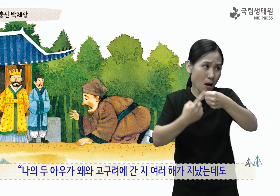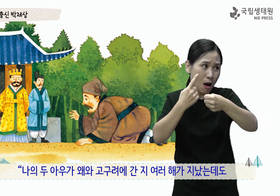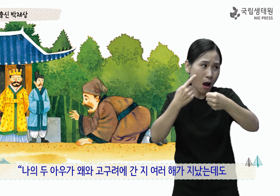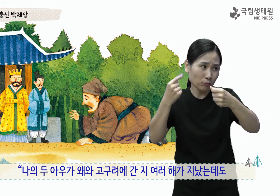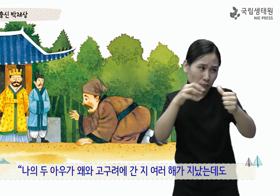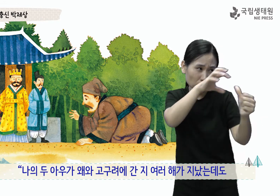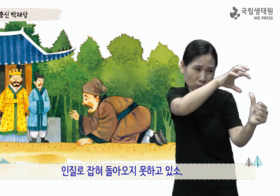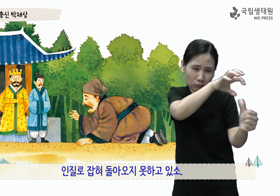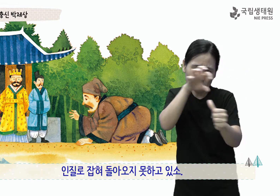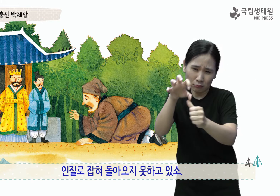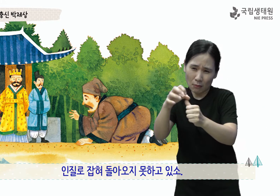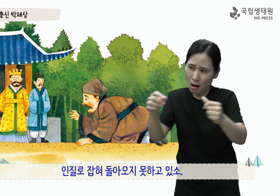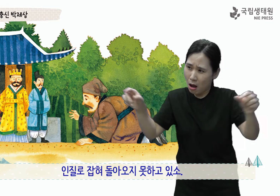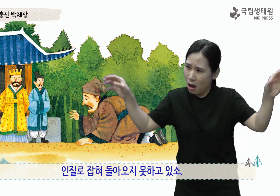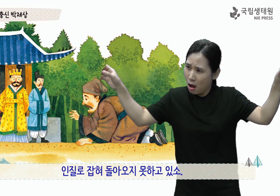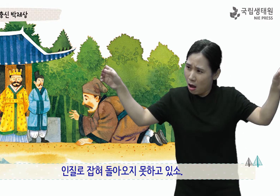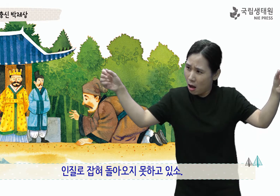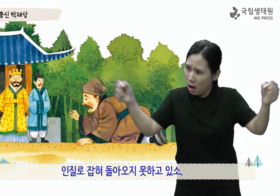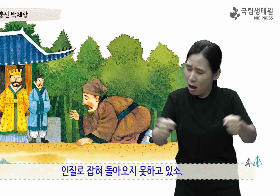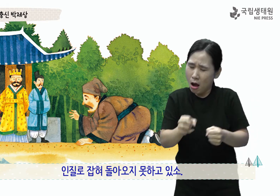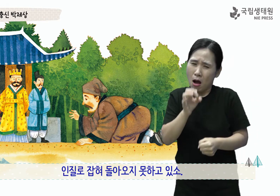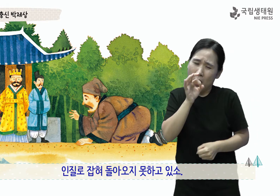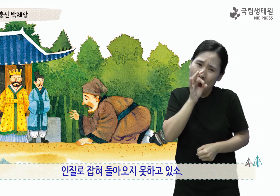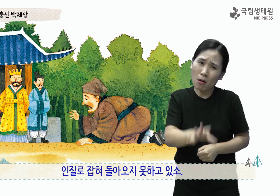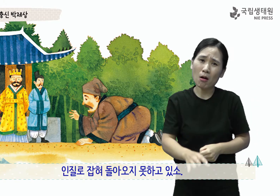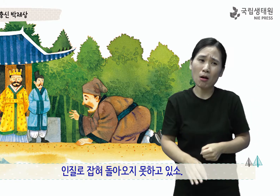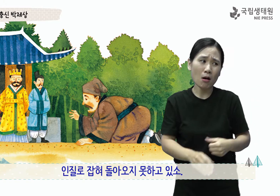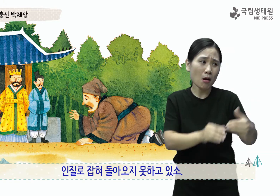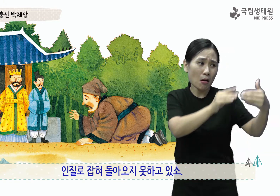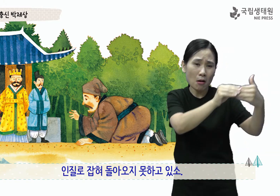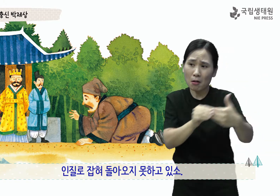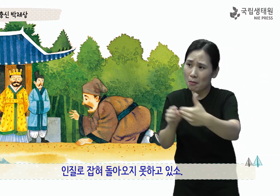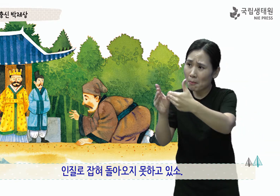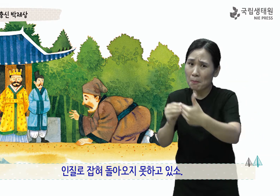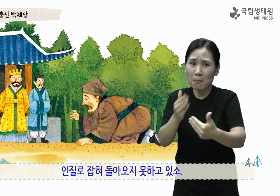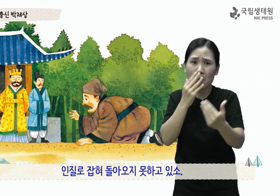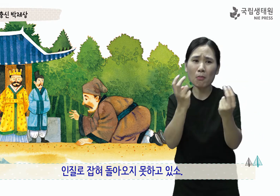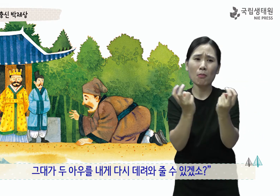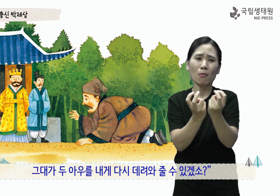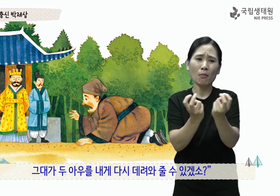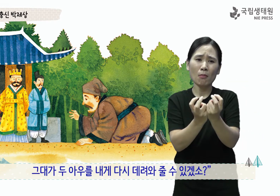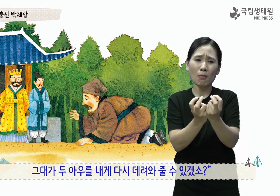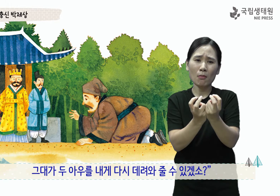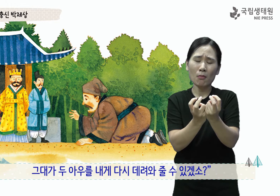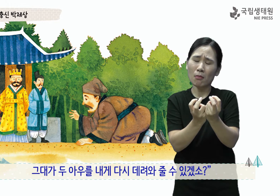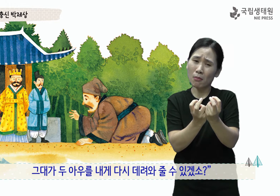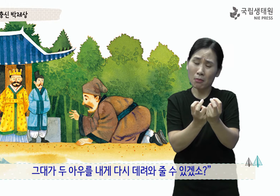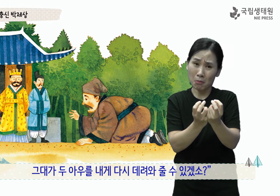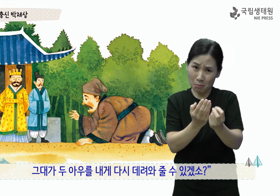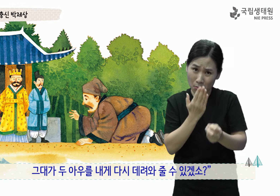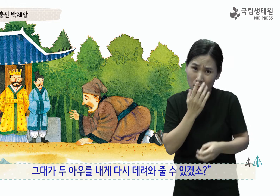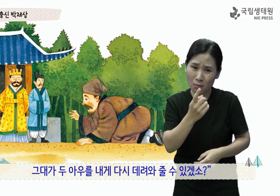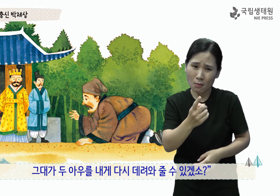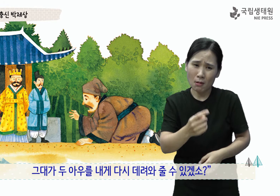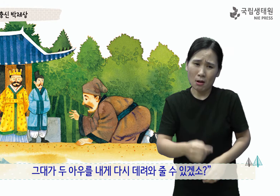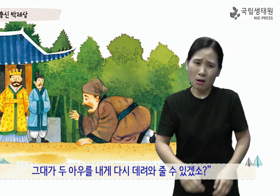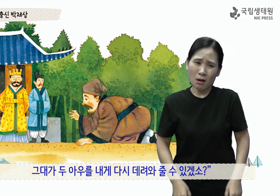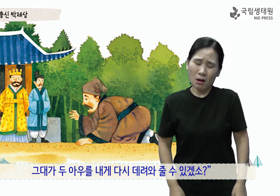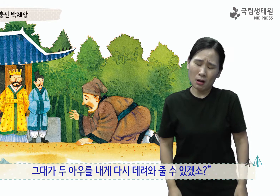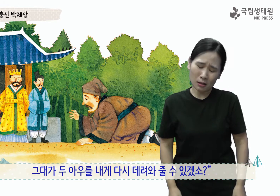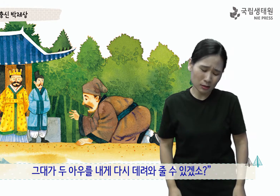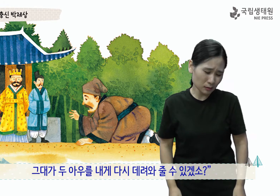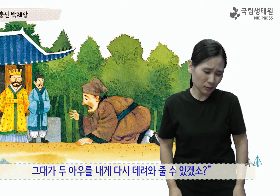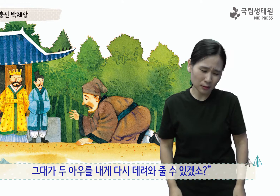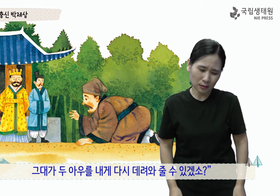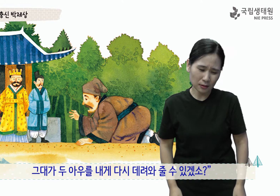인질로 잡혀 돌아오지 못하고 있소. 그대가 두 아우를